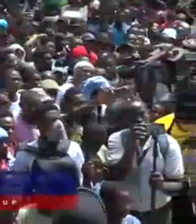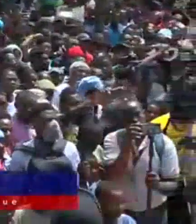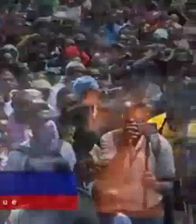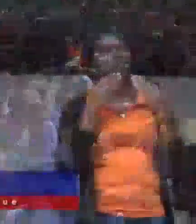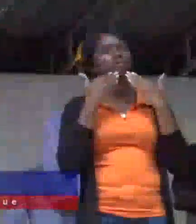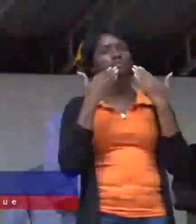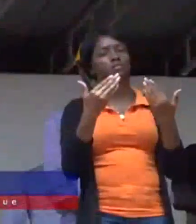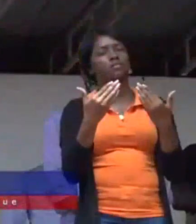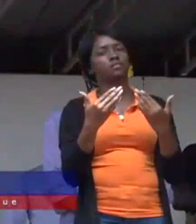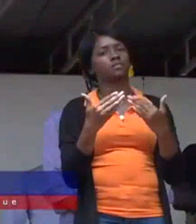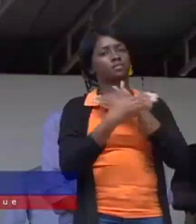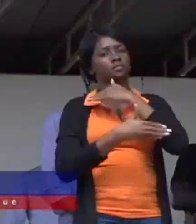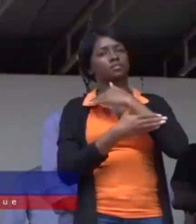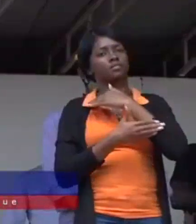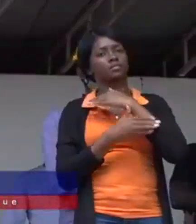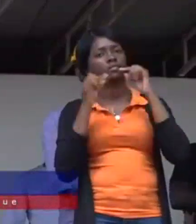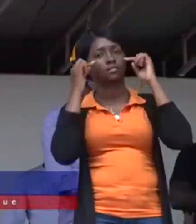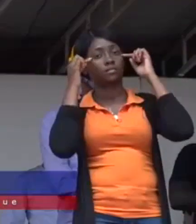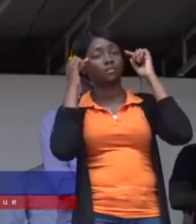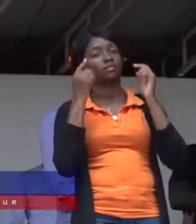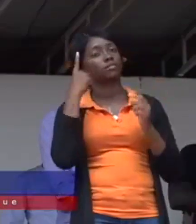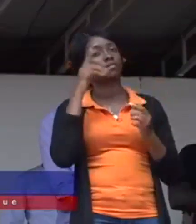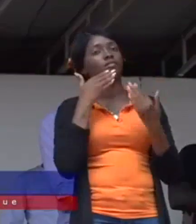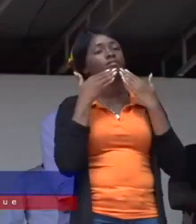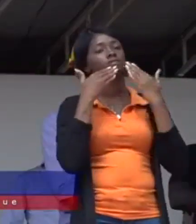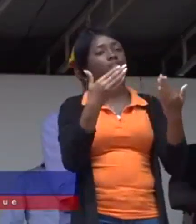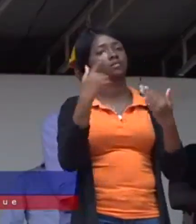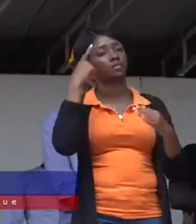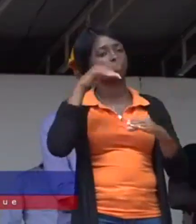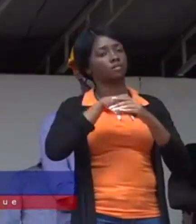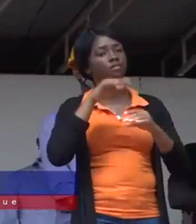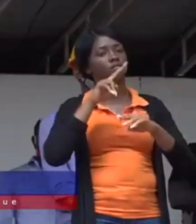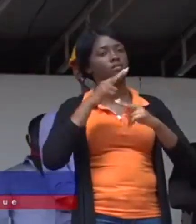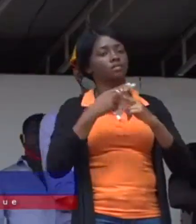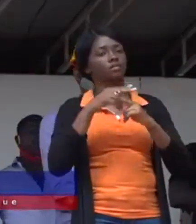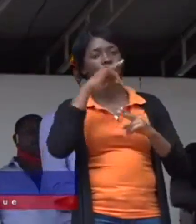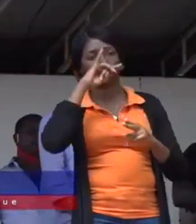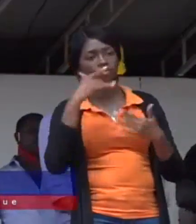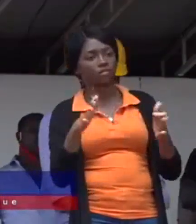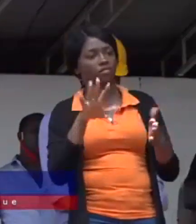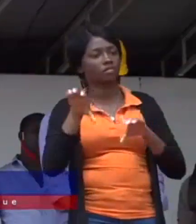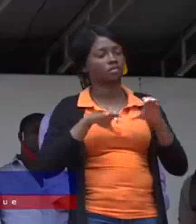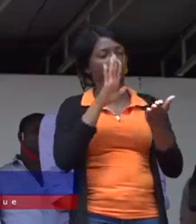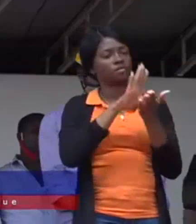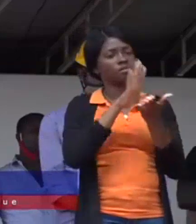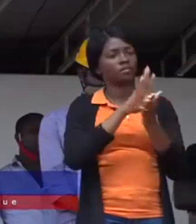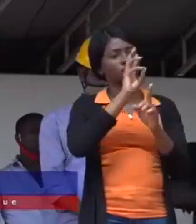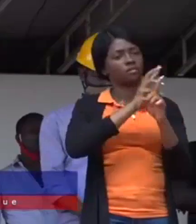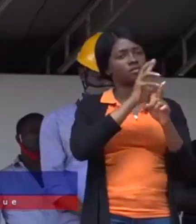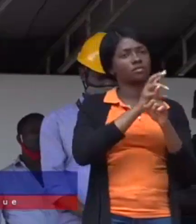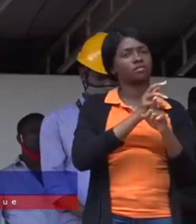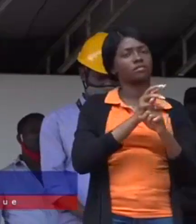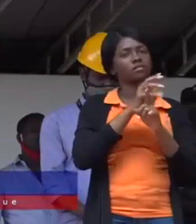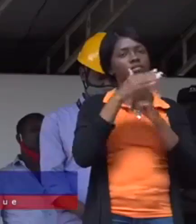pays Taïwan. Me profiter remercier le publiquement dans notre petit monde ça yo. Dans notre petit monde dans pays a fin fait 6e année yo. C'est les mêmes qui met comme